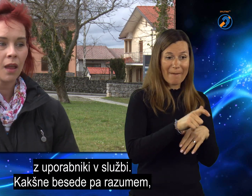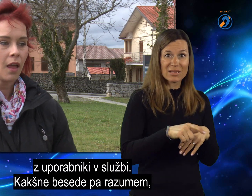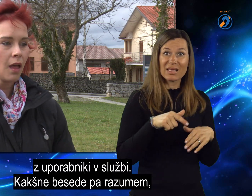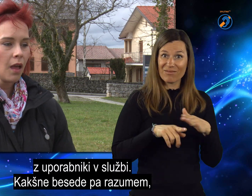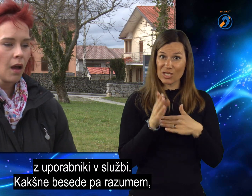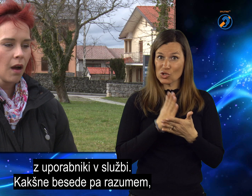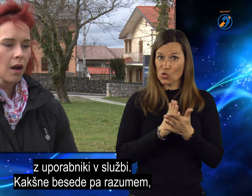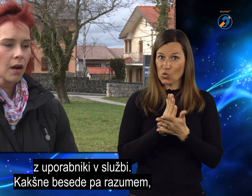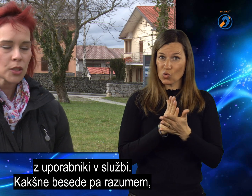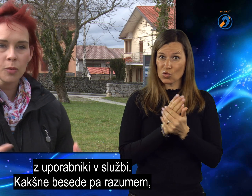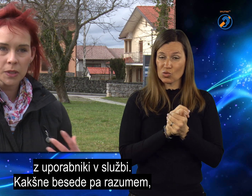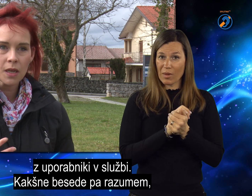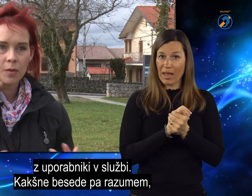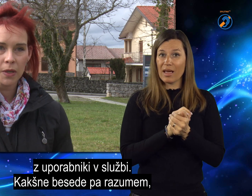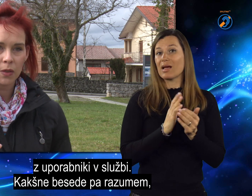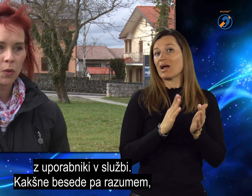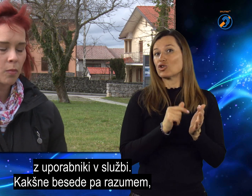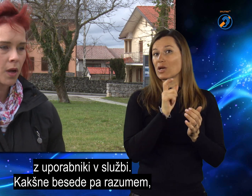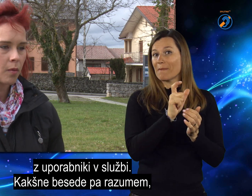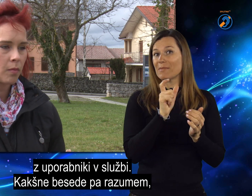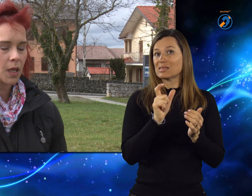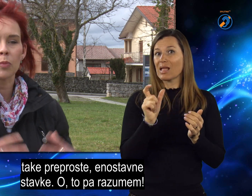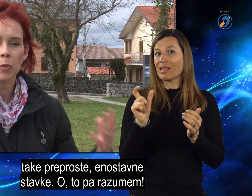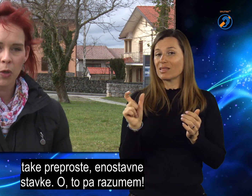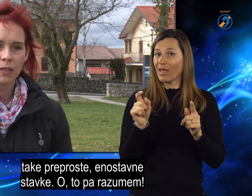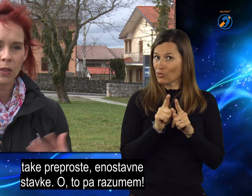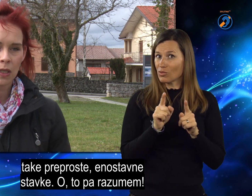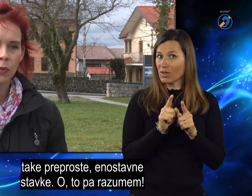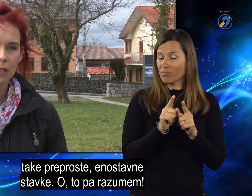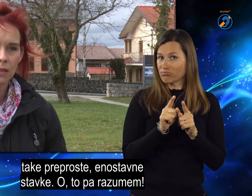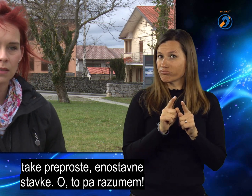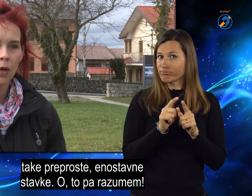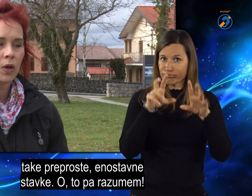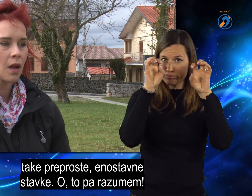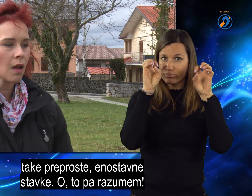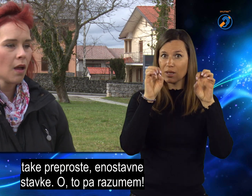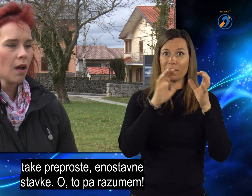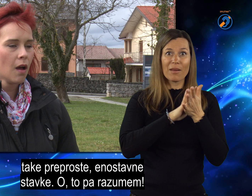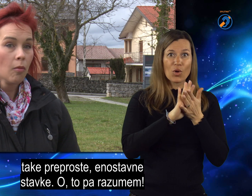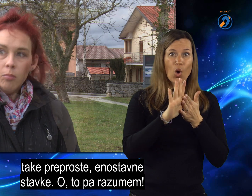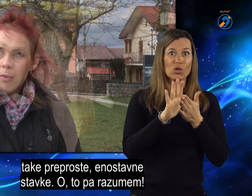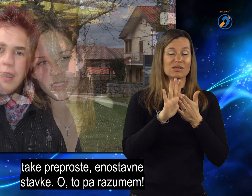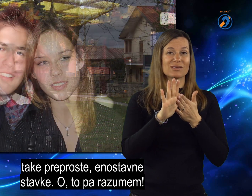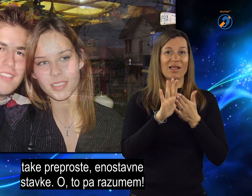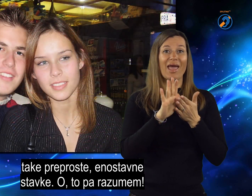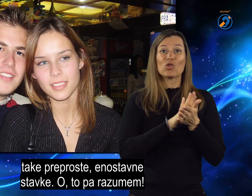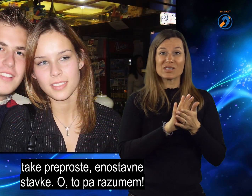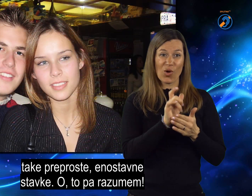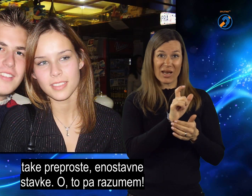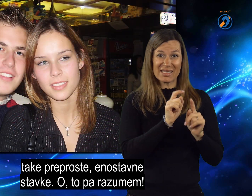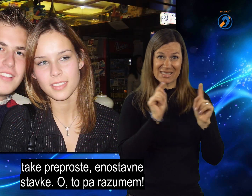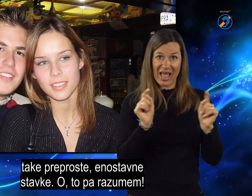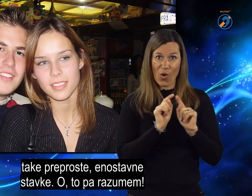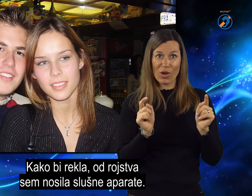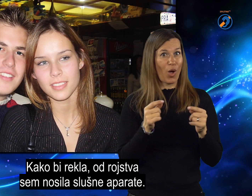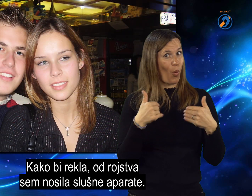službi, kakšne besede pa razumem, tako preproste enostavne stavke. Wow, to pa